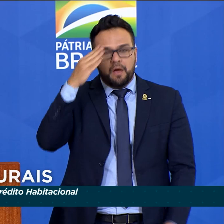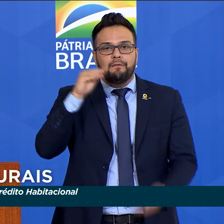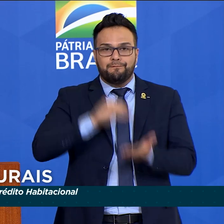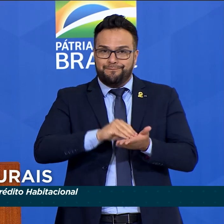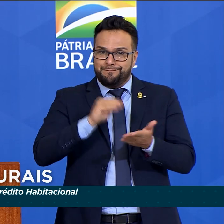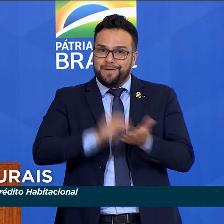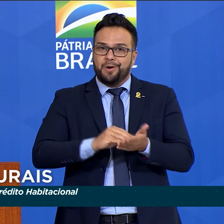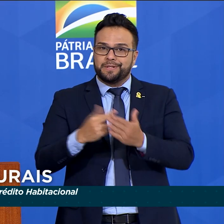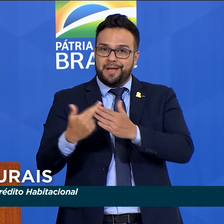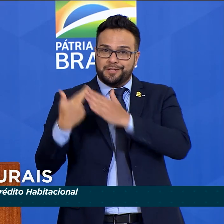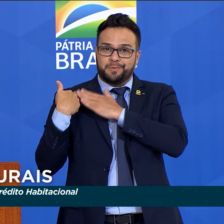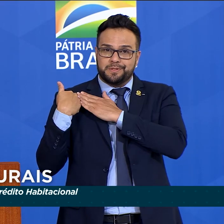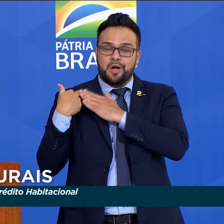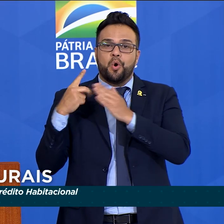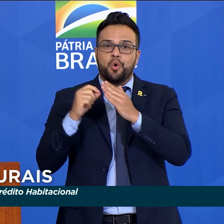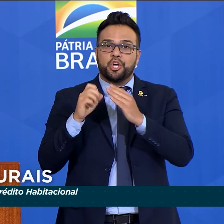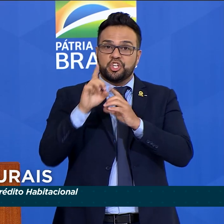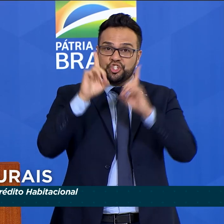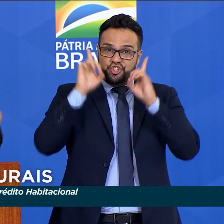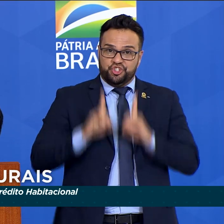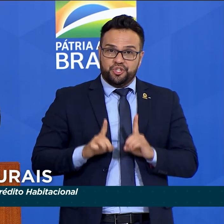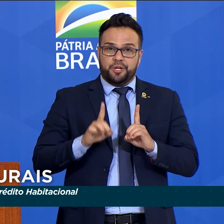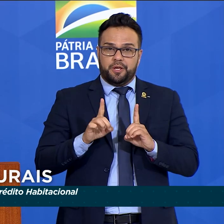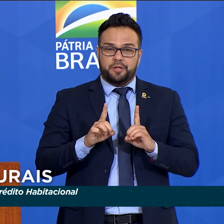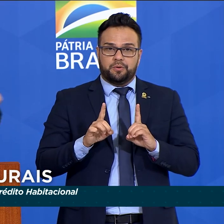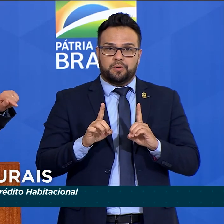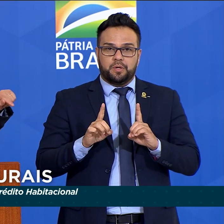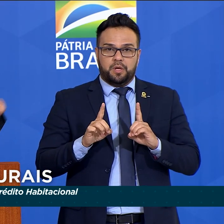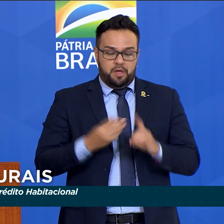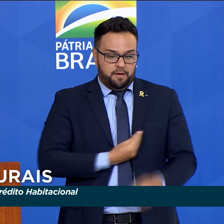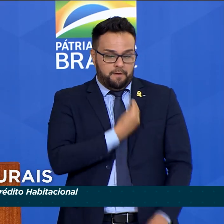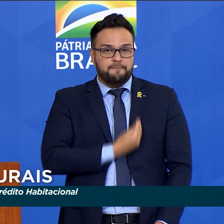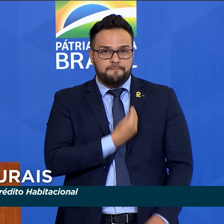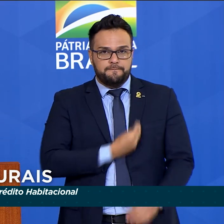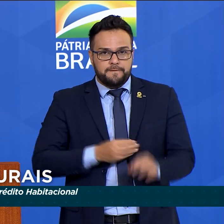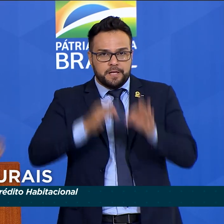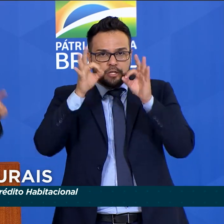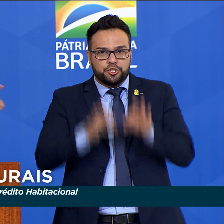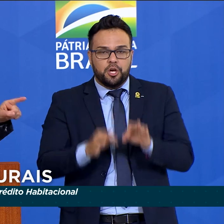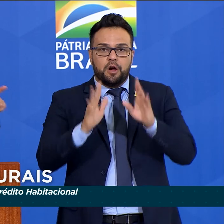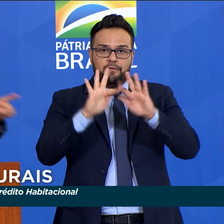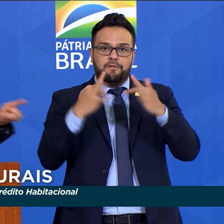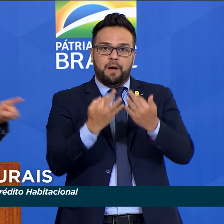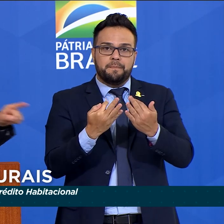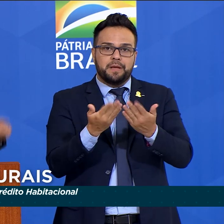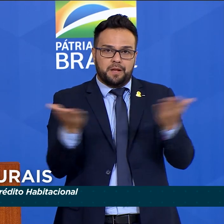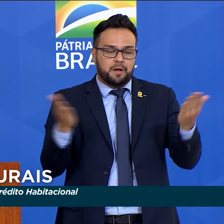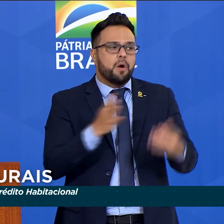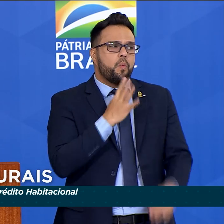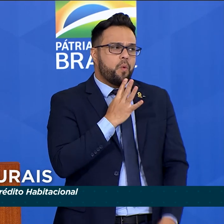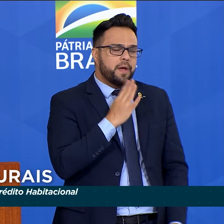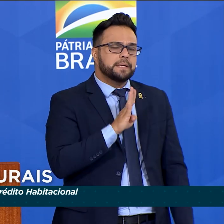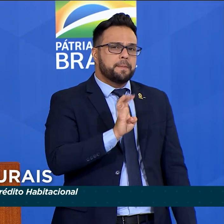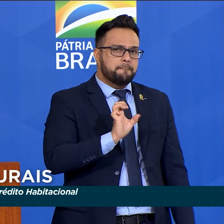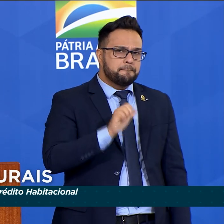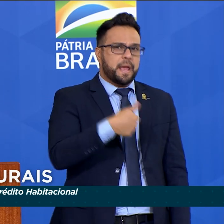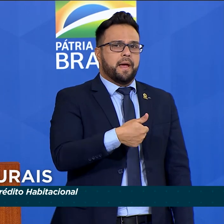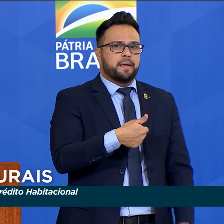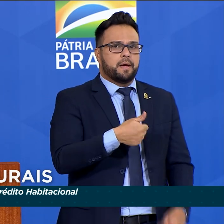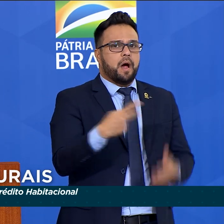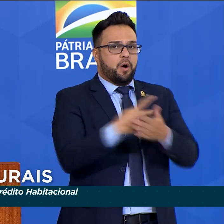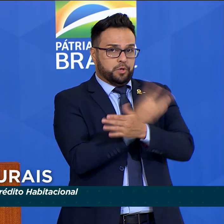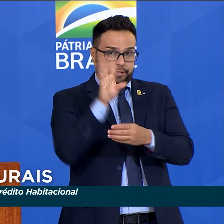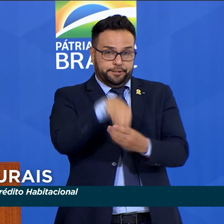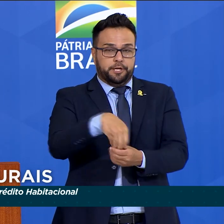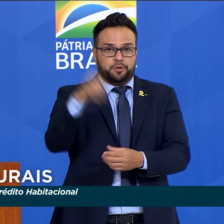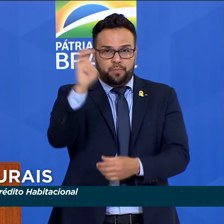irresponsabilidade com que o direito de propriedade, o direito à vida digna, deputado Colato, dessas famílias, que o senhor conhece muito bem, aconteceu no